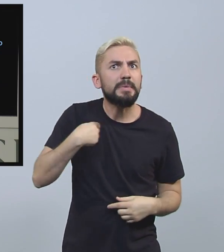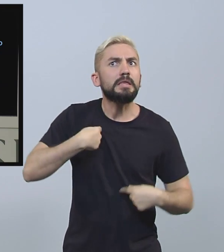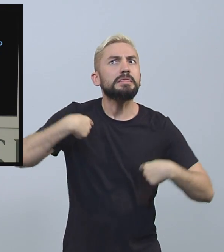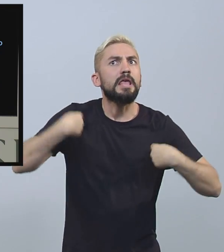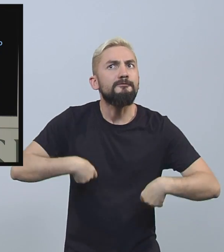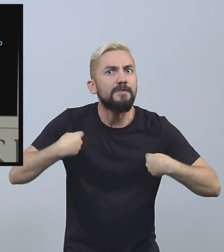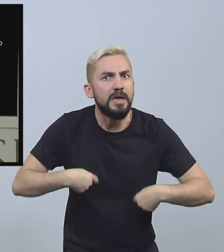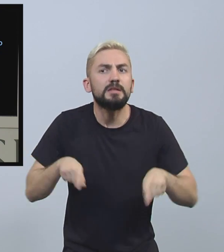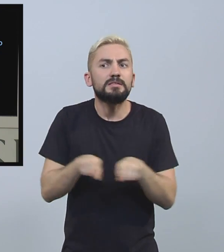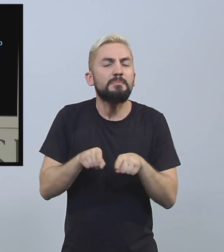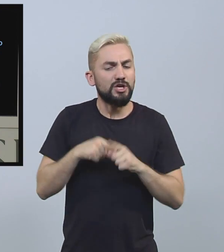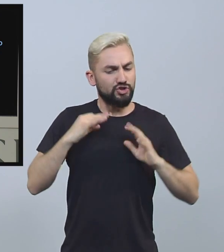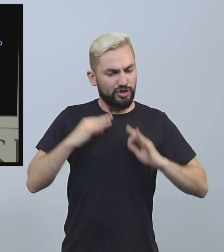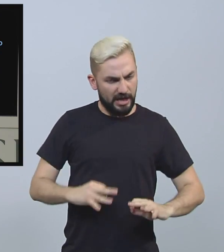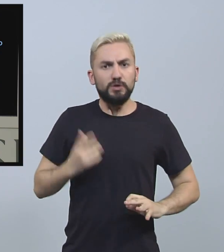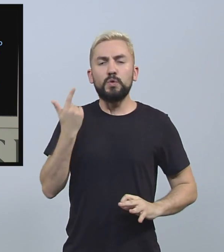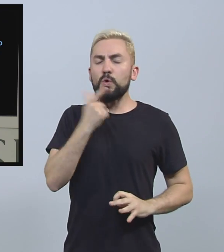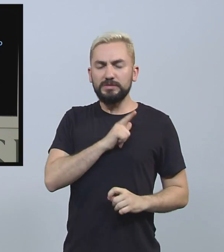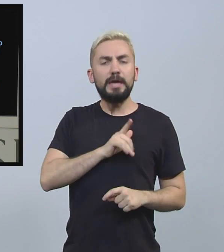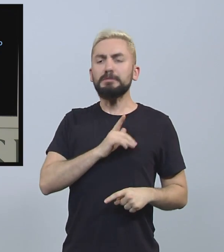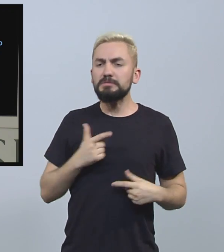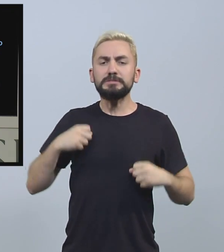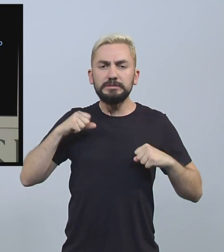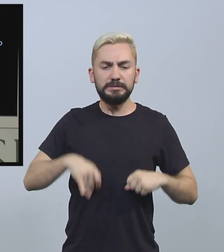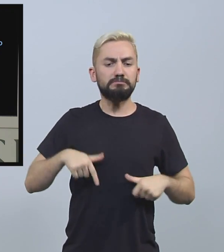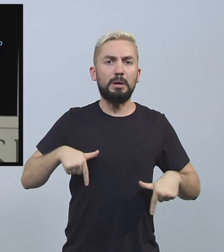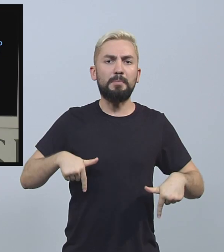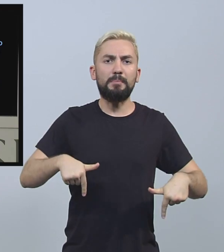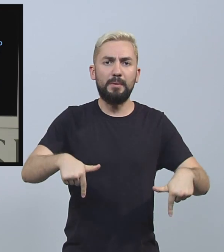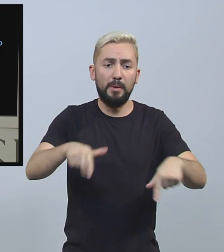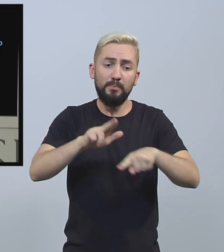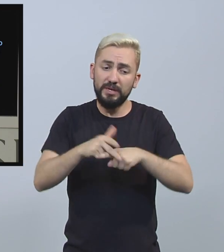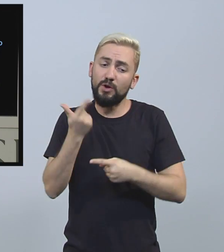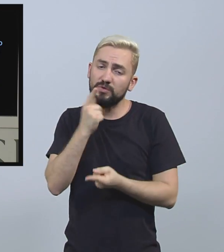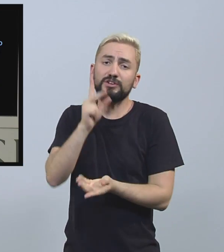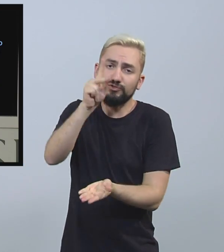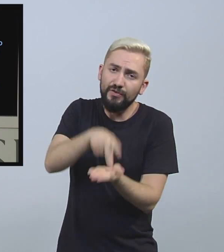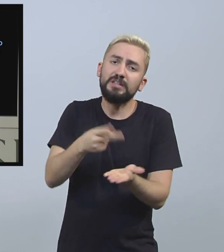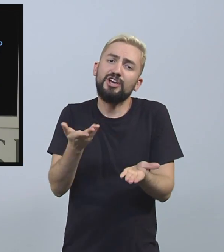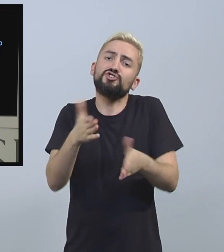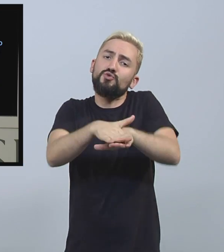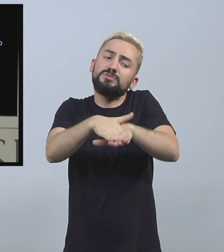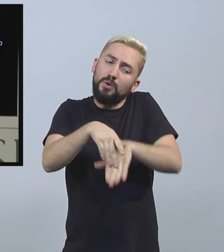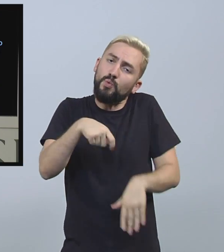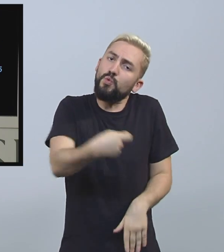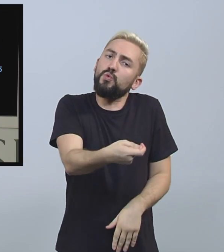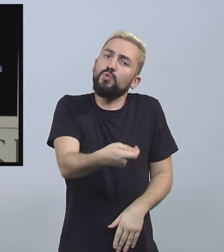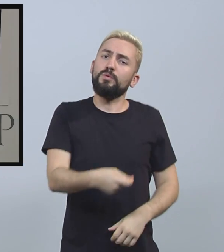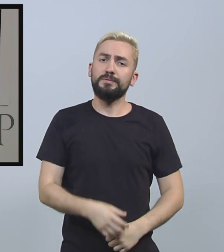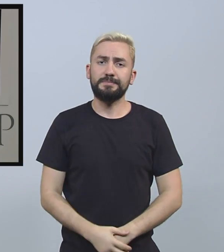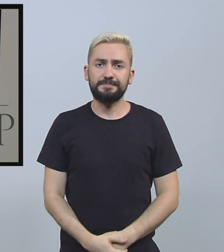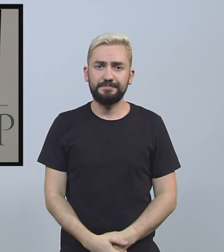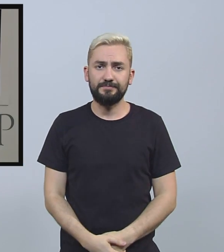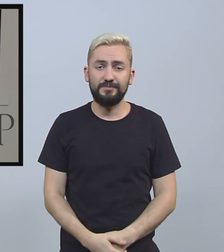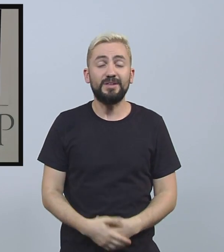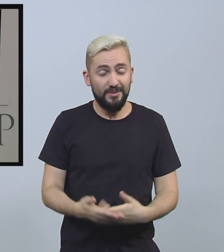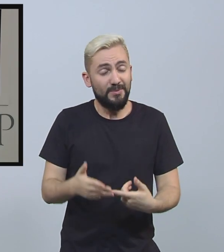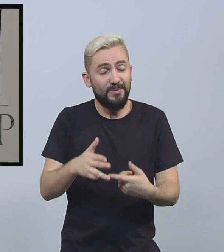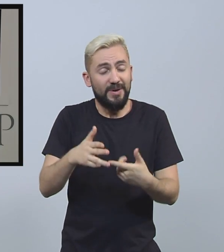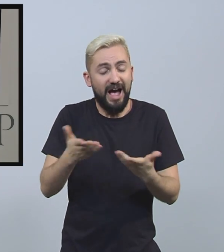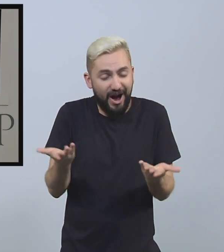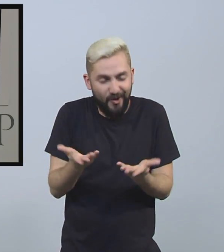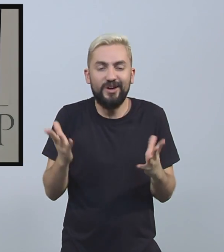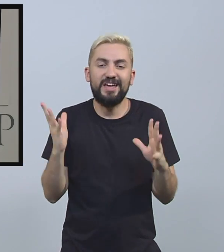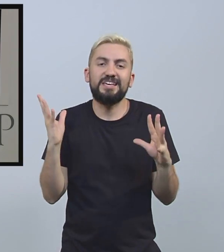deveres e defensores dos seus direitos, o que, em síntese, leva à verdadeira inclusão. Com isso,